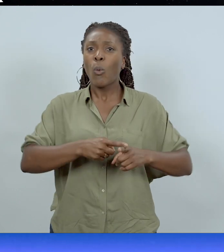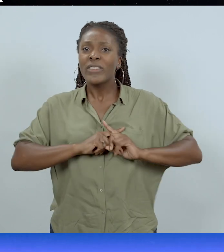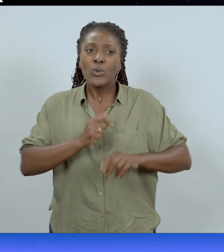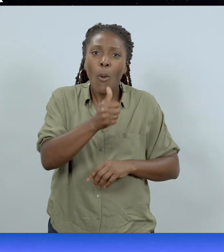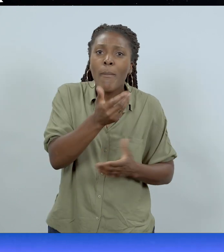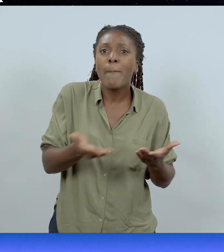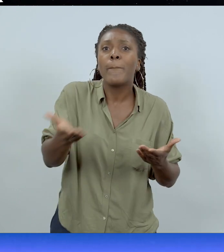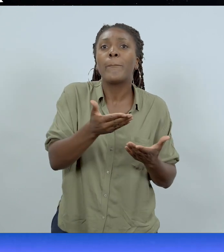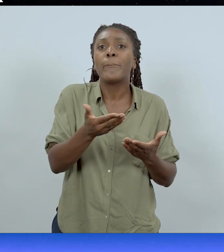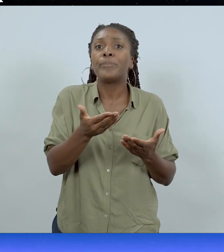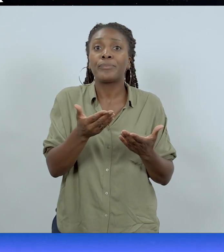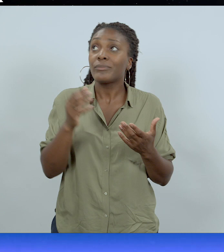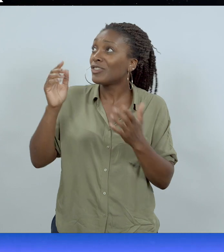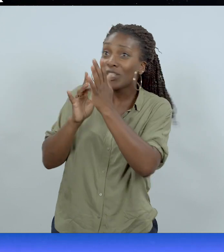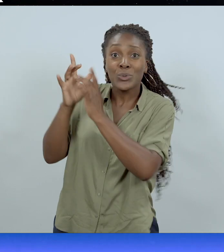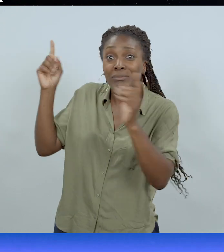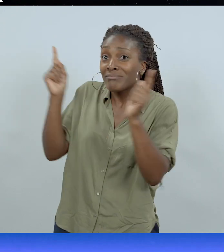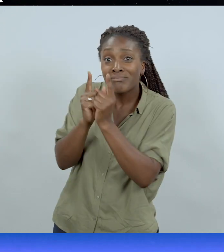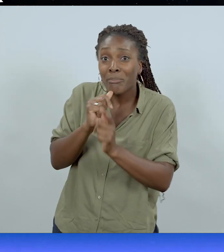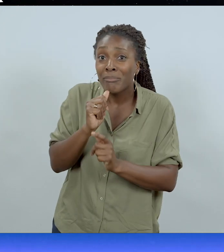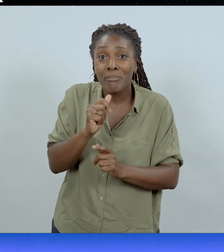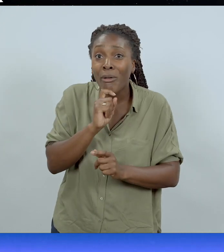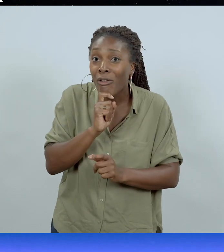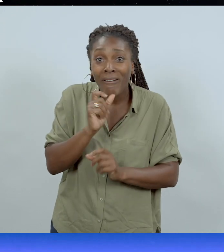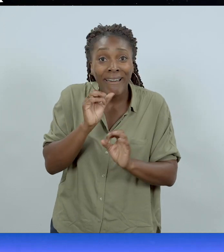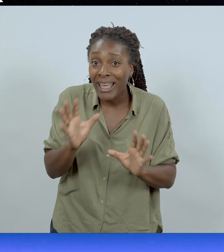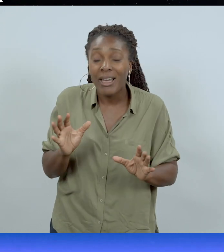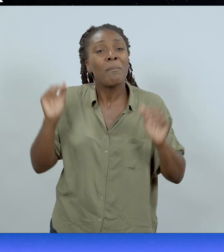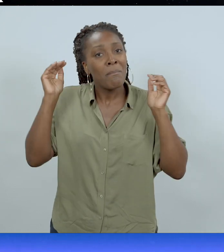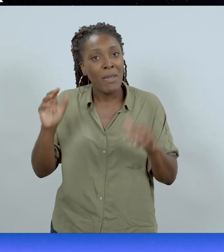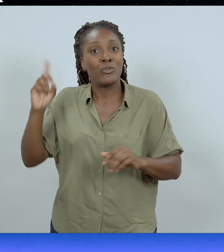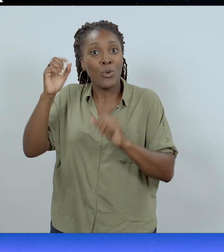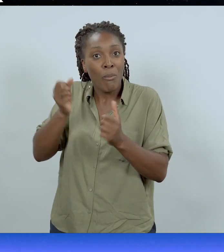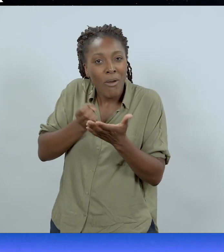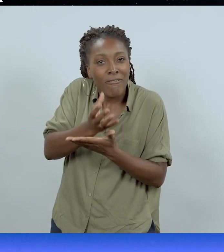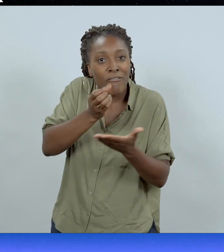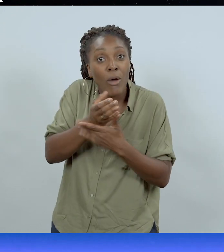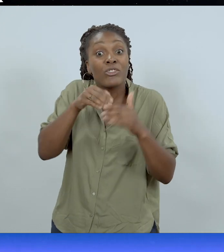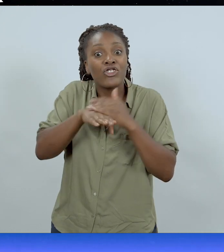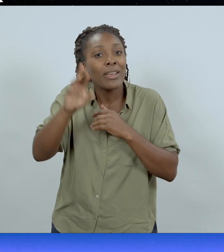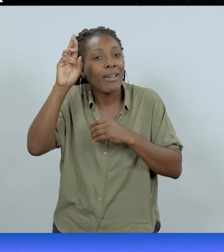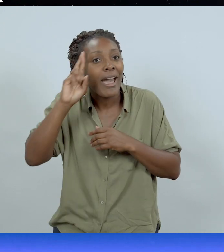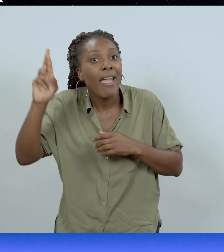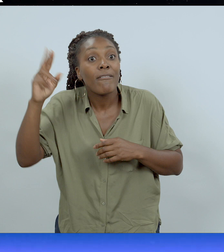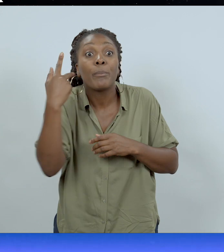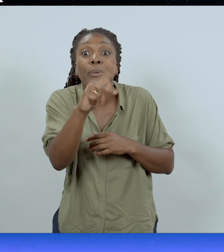convictions, alors qu'ils ne connaissent pas encore Jésus, Dieu va leur parler dans un rêve